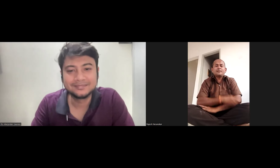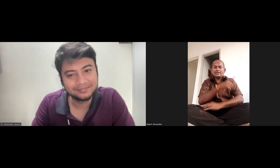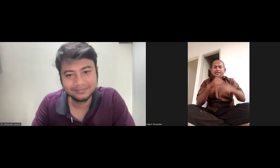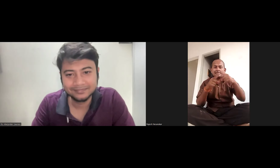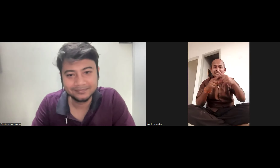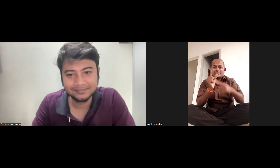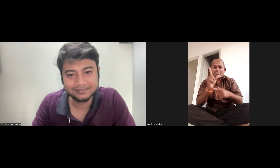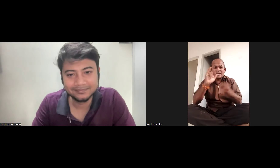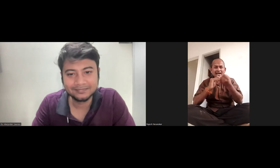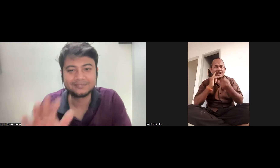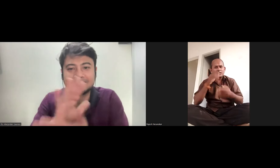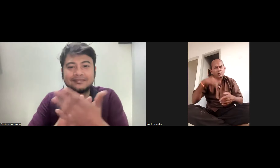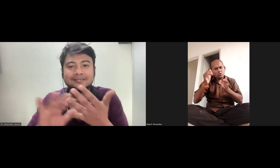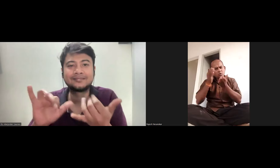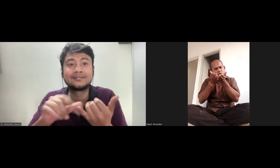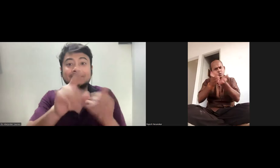हरे कृष्ण.